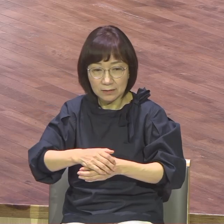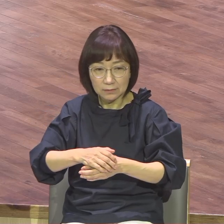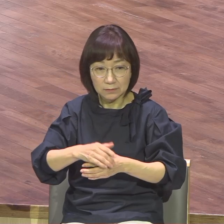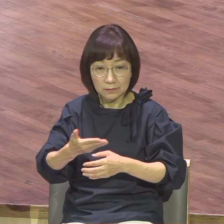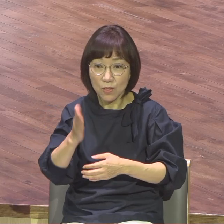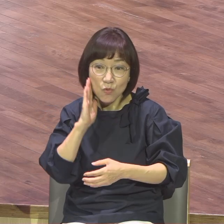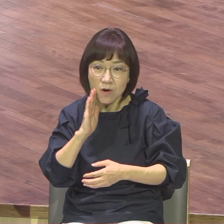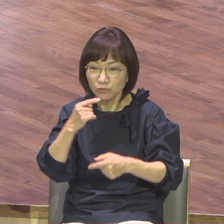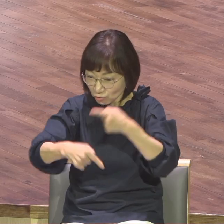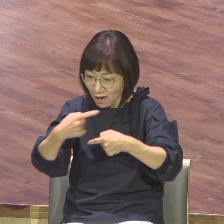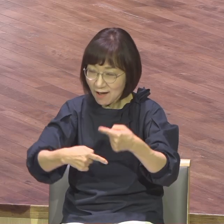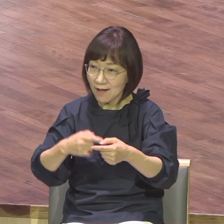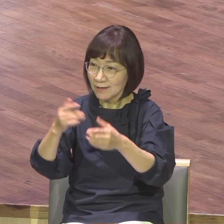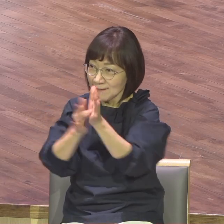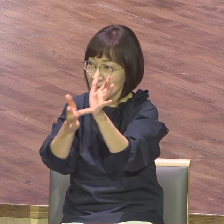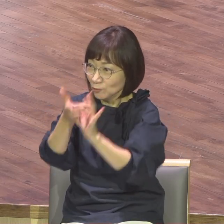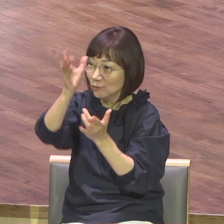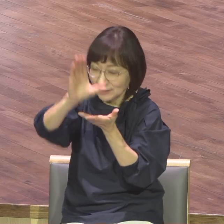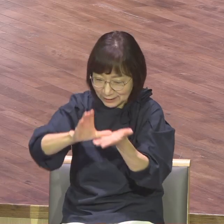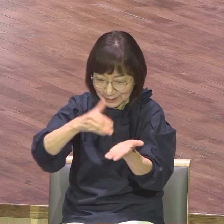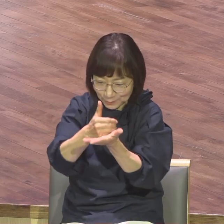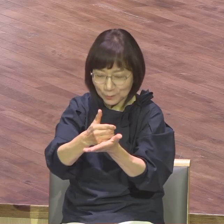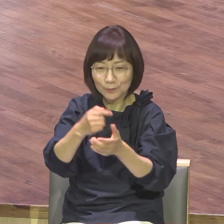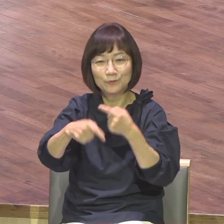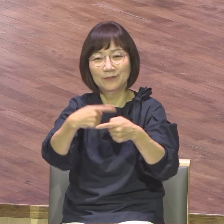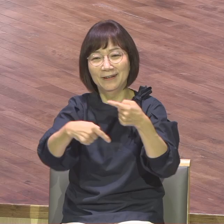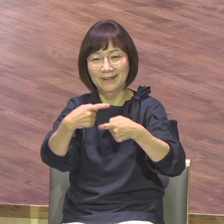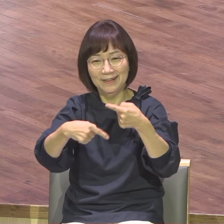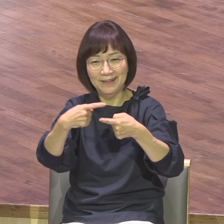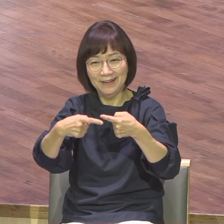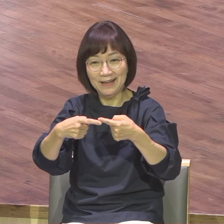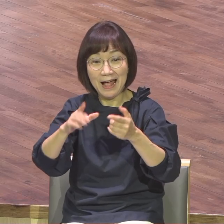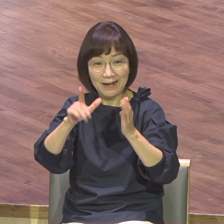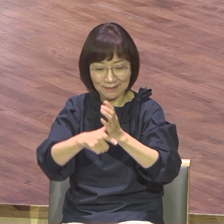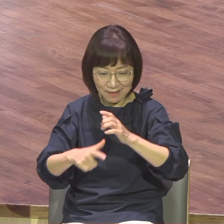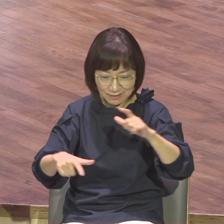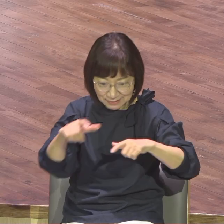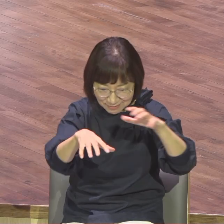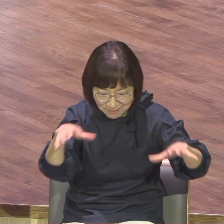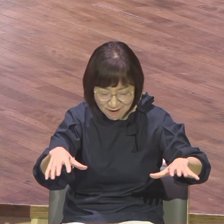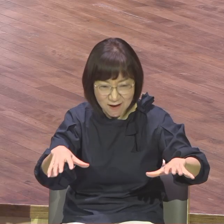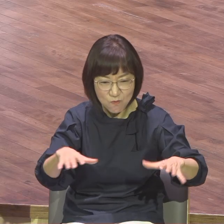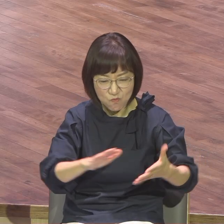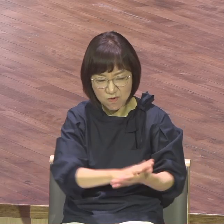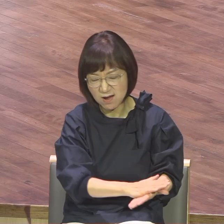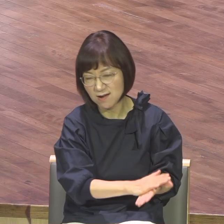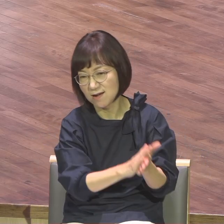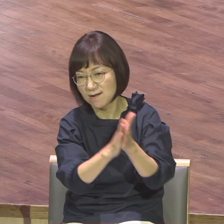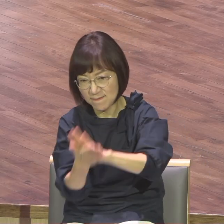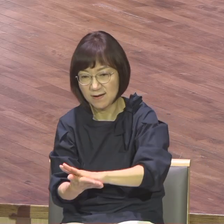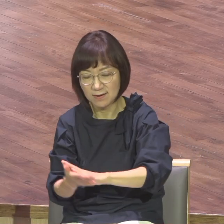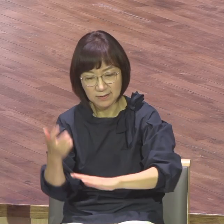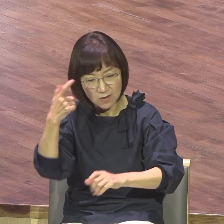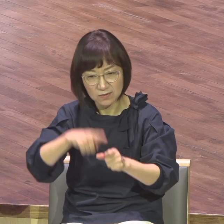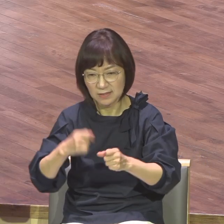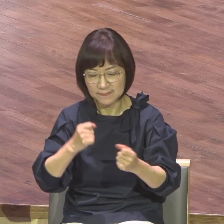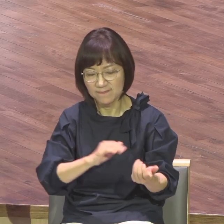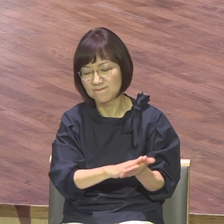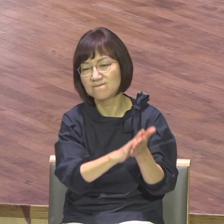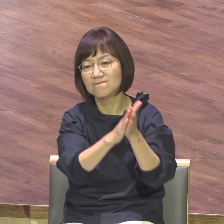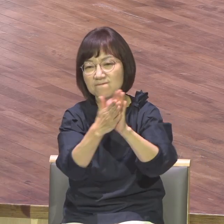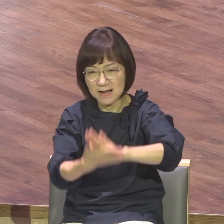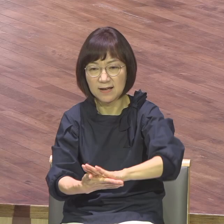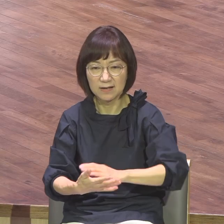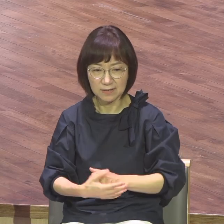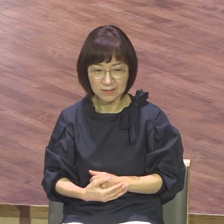하나님 나라가 쫙 임하게 됩니다. 무슨 말입니까? 영적 지각권도 일어나. 여러분 잘 몰라. 육신 가진 사람, 눈 가진 사람은 맨날